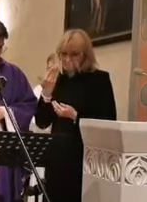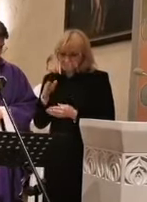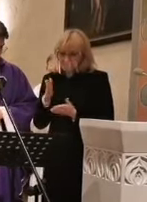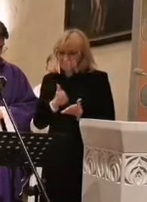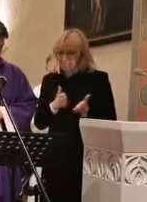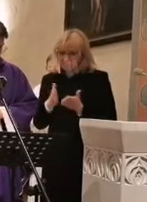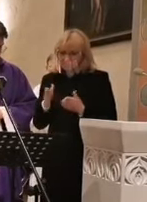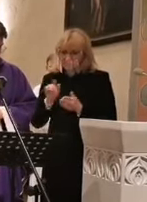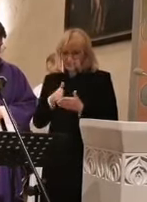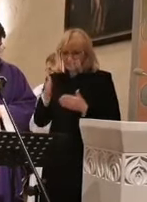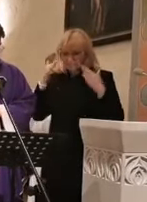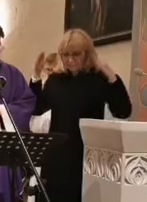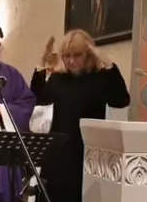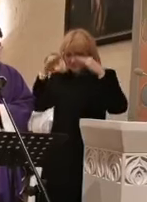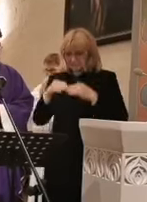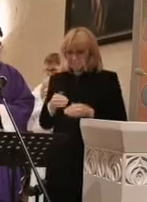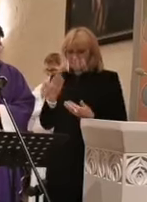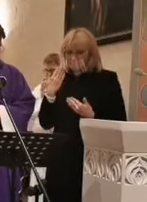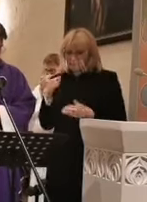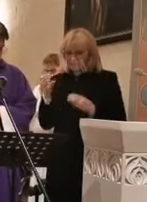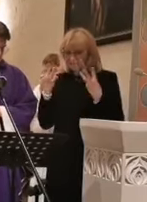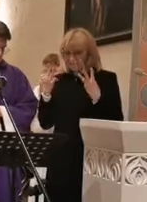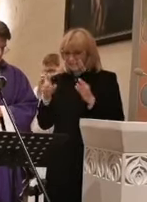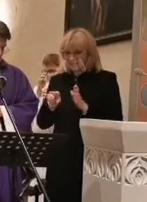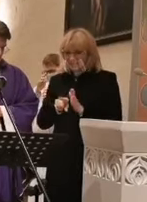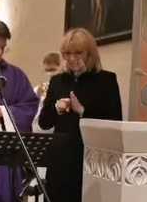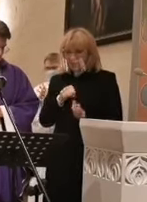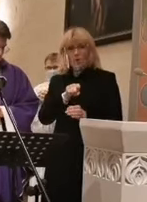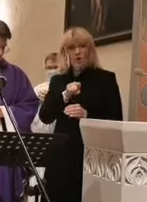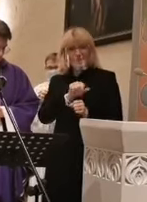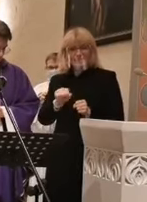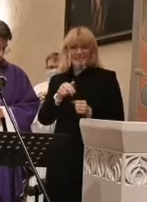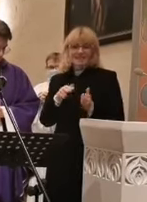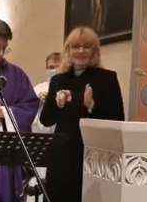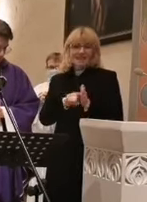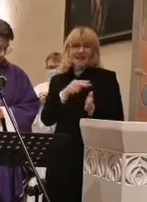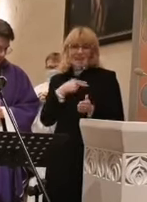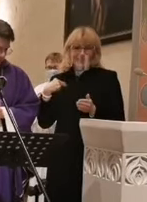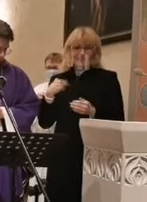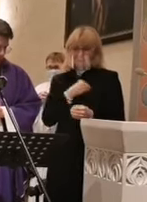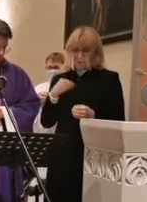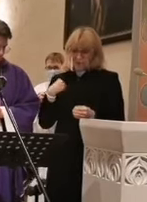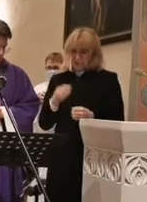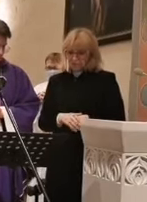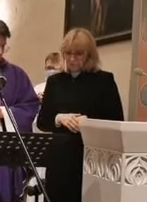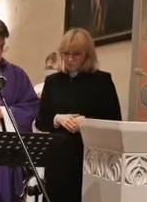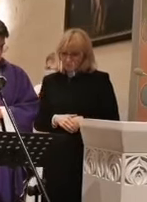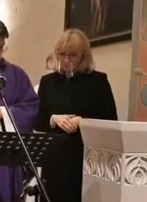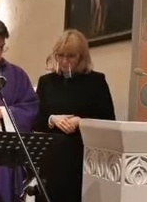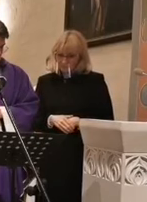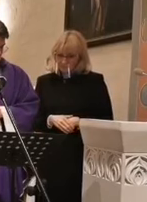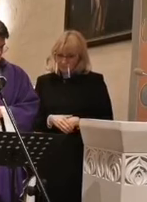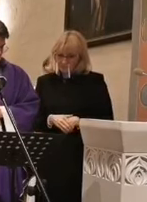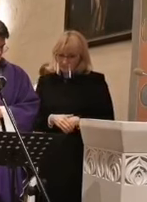Ti chiedo, prega oggi per il nostro apostolato e sì, con noi in preghiera al nostro